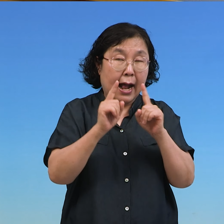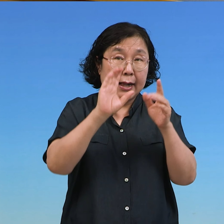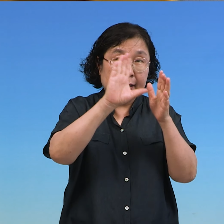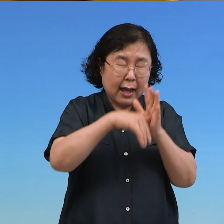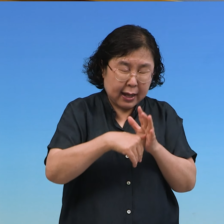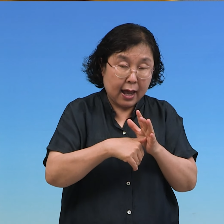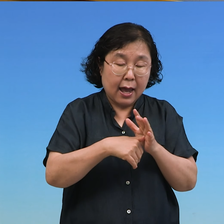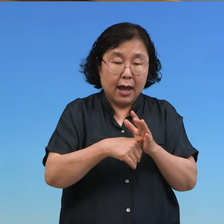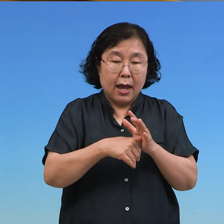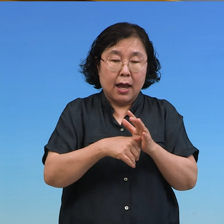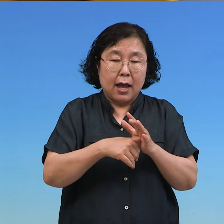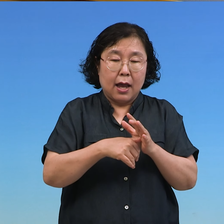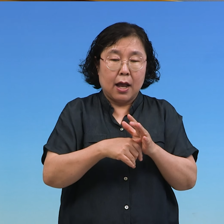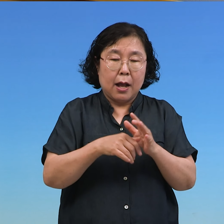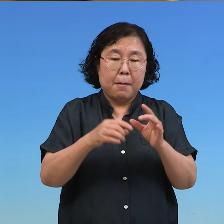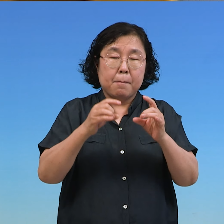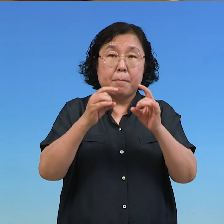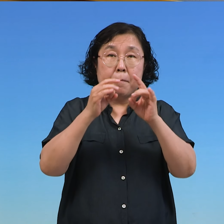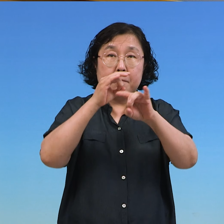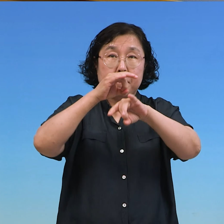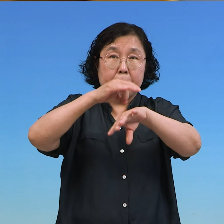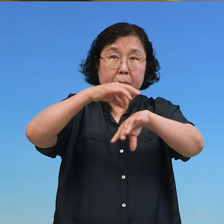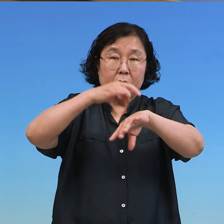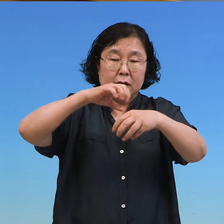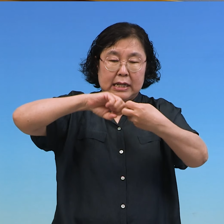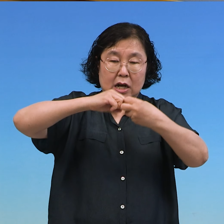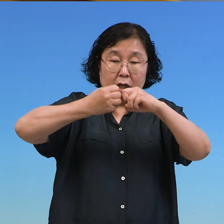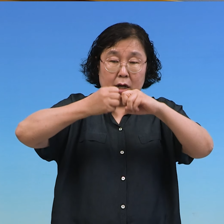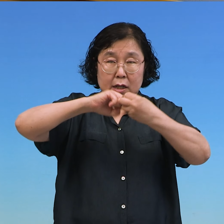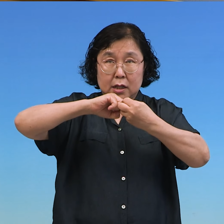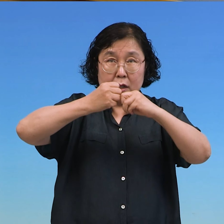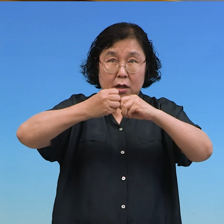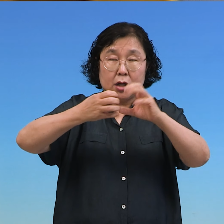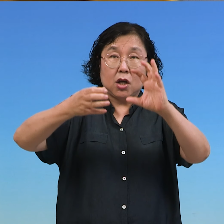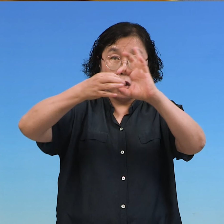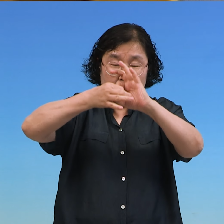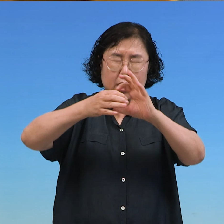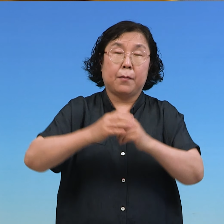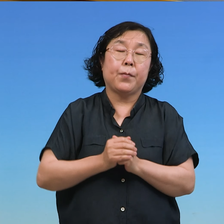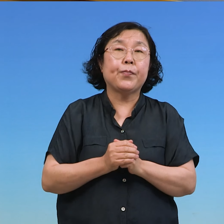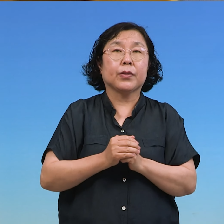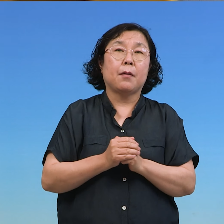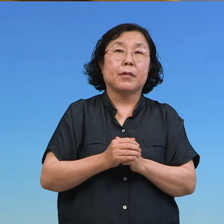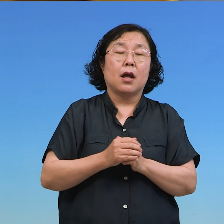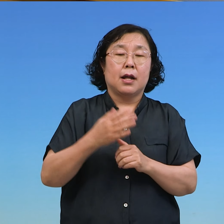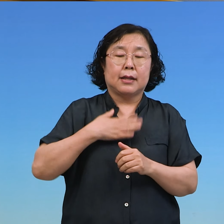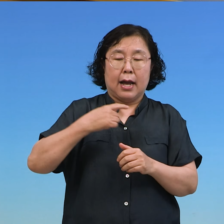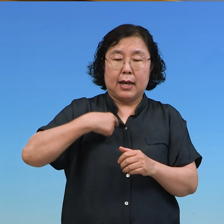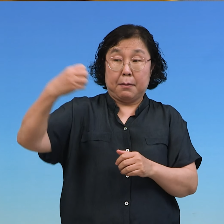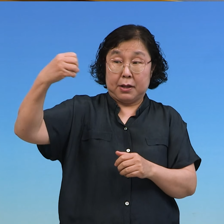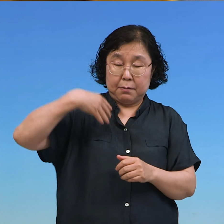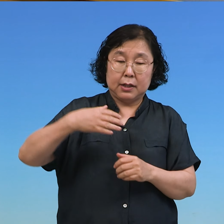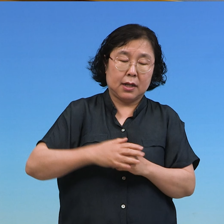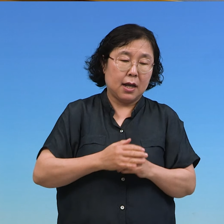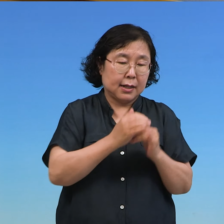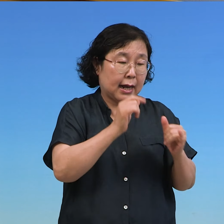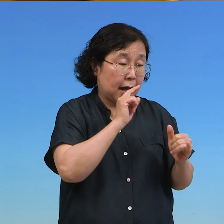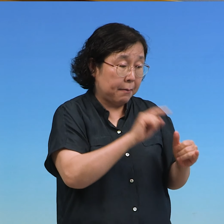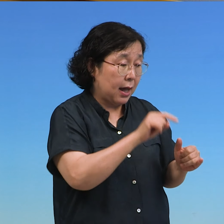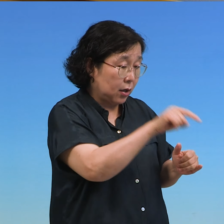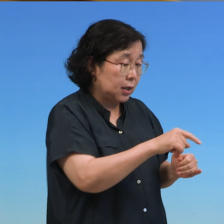소리가 나서 움직이며 이 뼈 저 뼈가 덜어맞아 뼈들이 서로 연결되더라 그리고 9절 10절 또 내게 이르시되 인자야